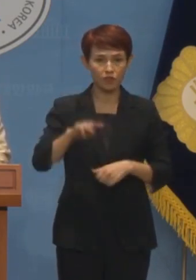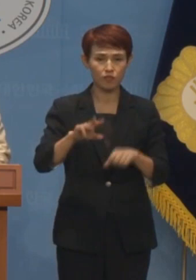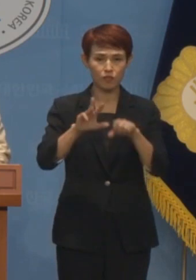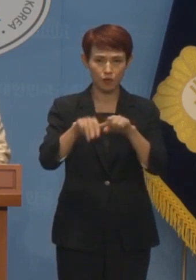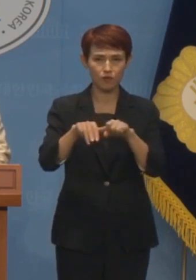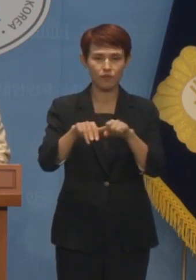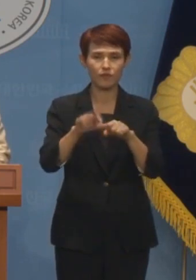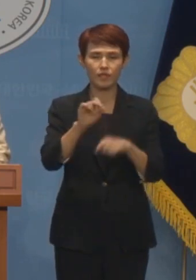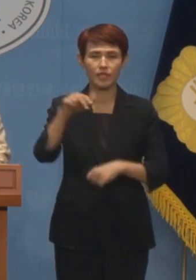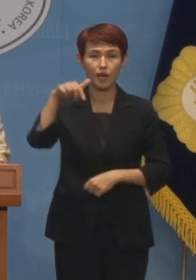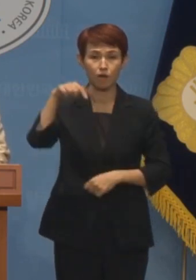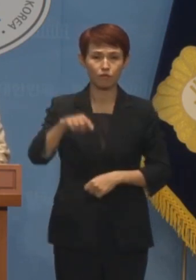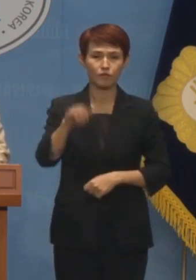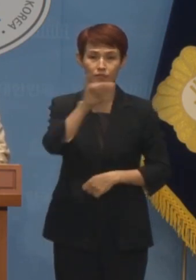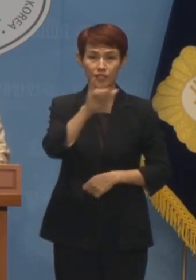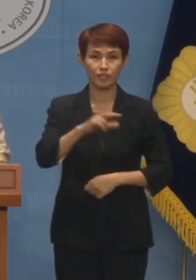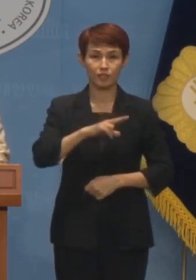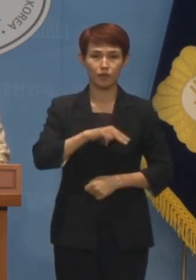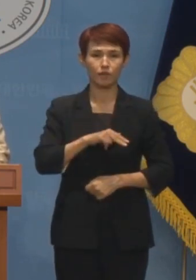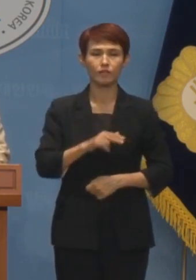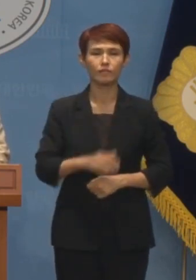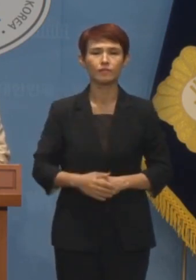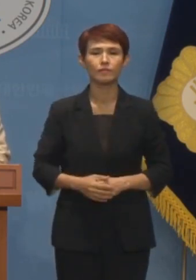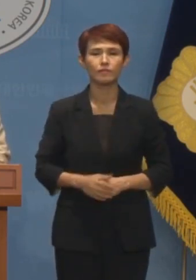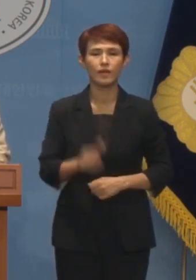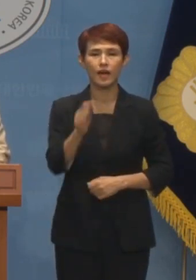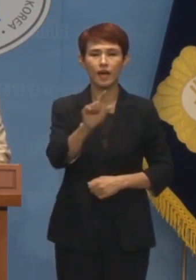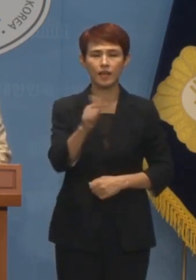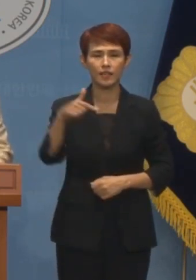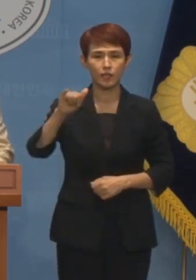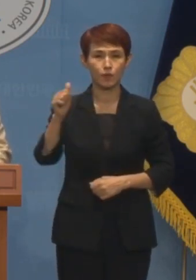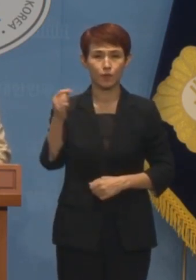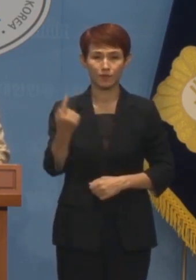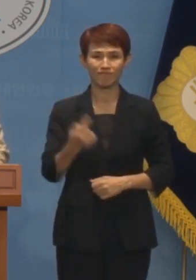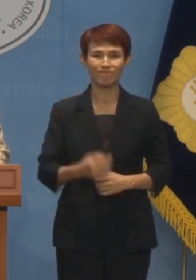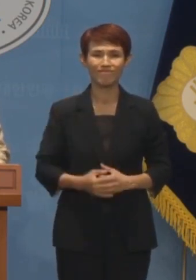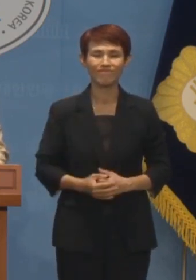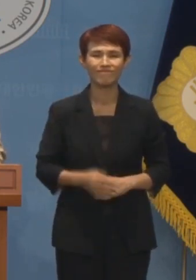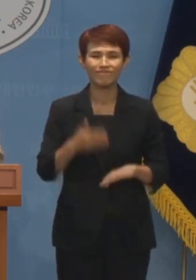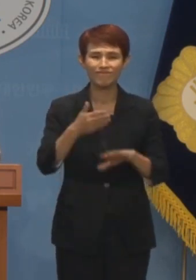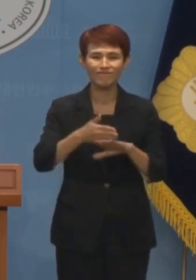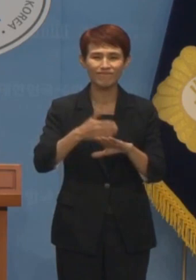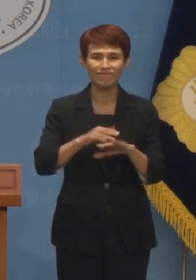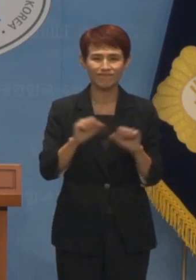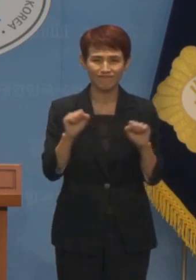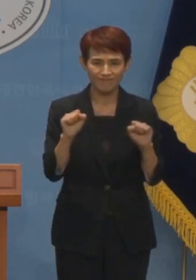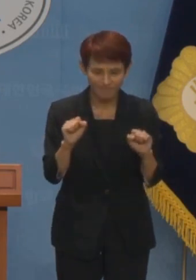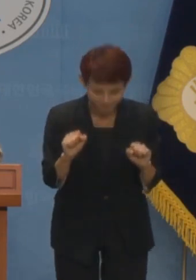화천, 양구, 을 지역구 국회의원 한교입니다. 감사합니다.